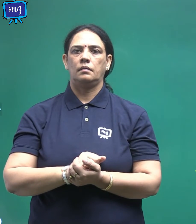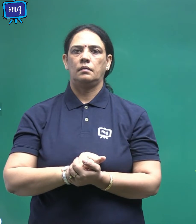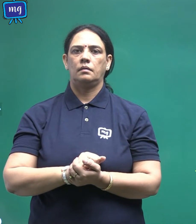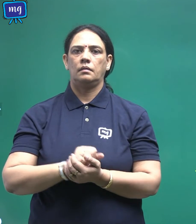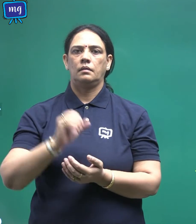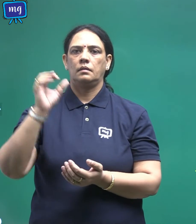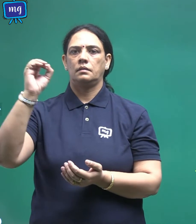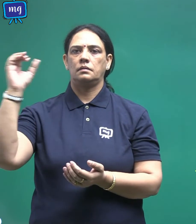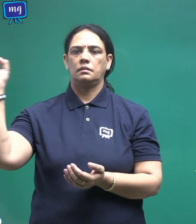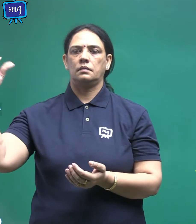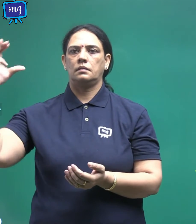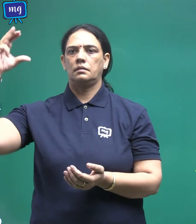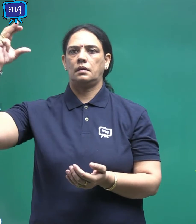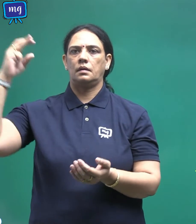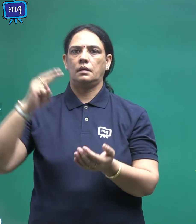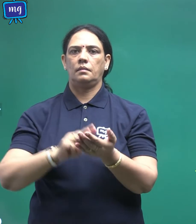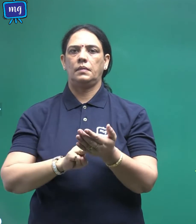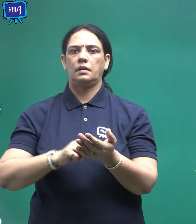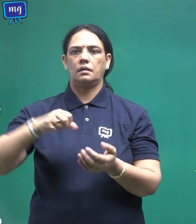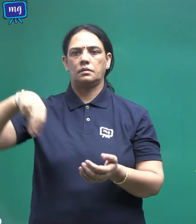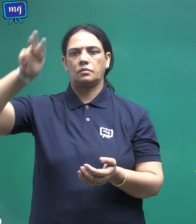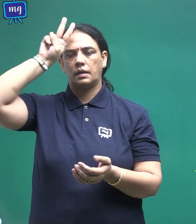सेमी स्क्वायर।